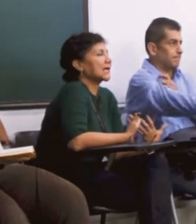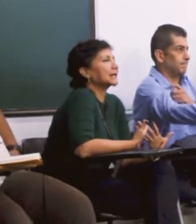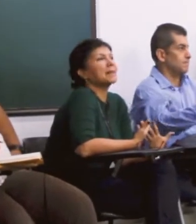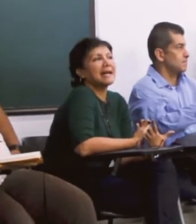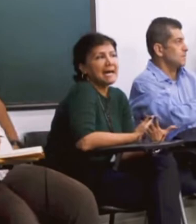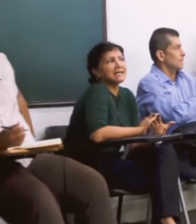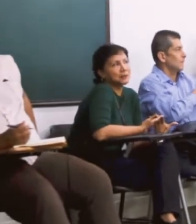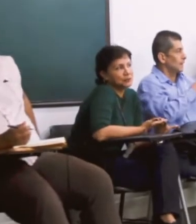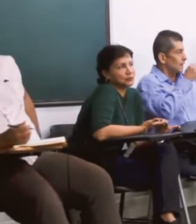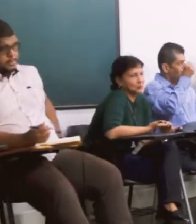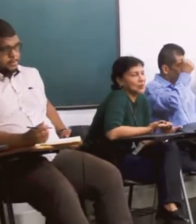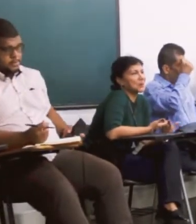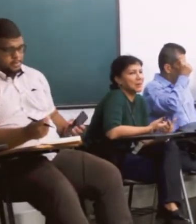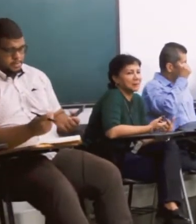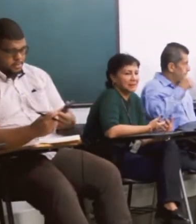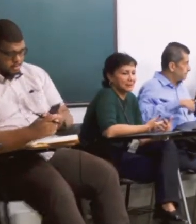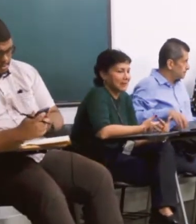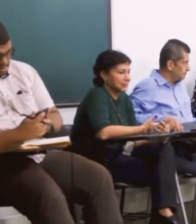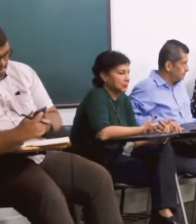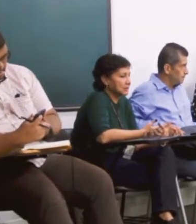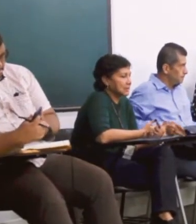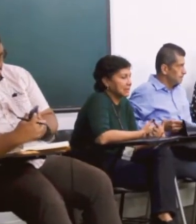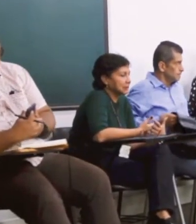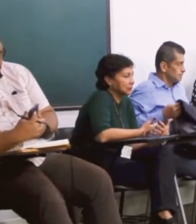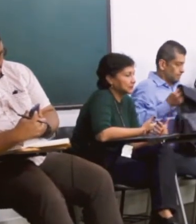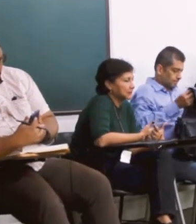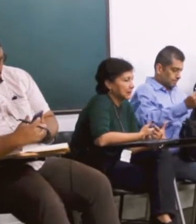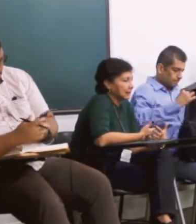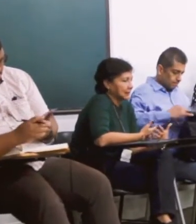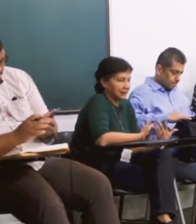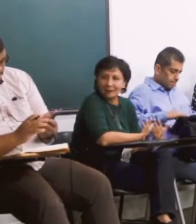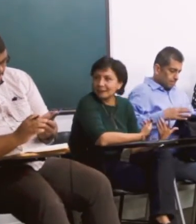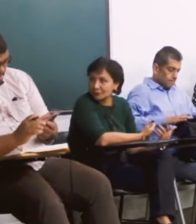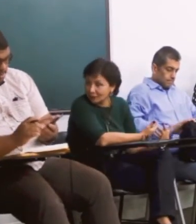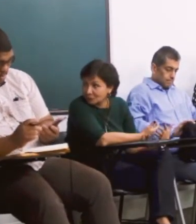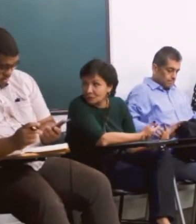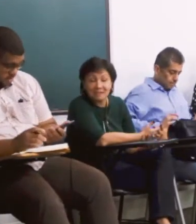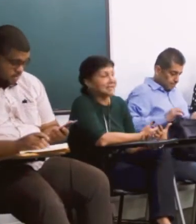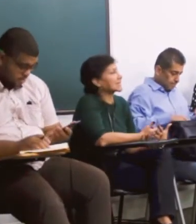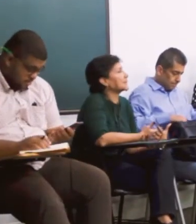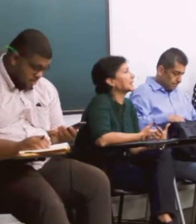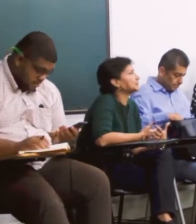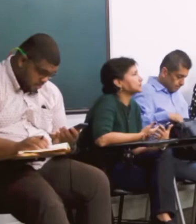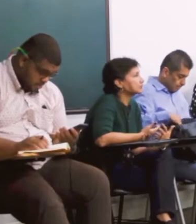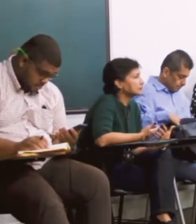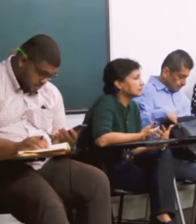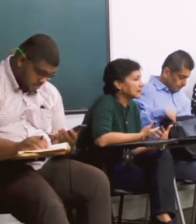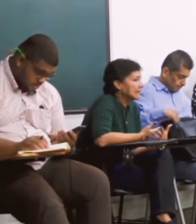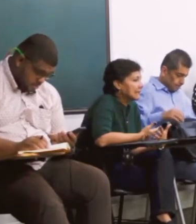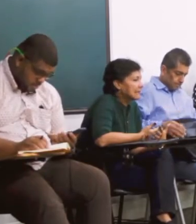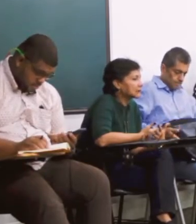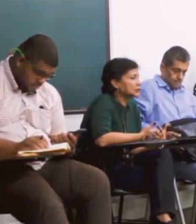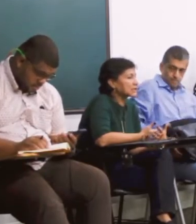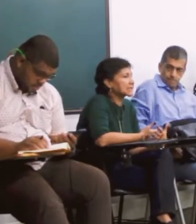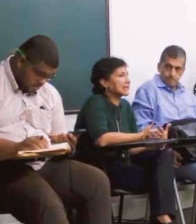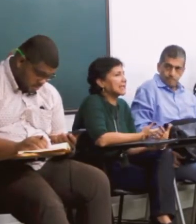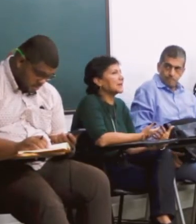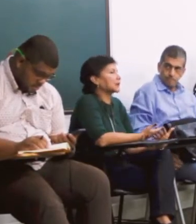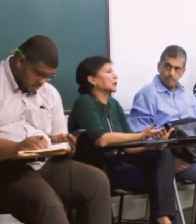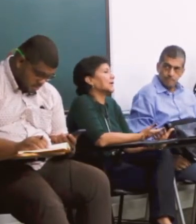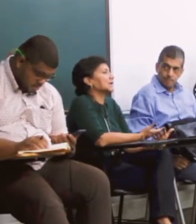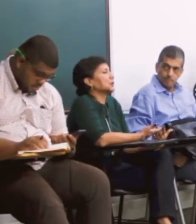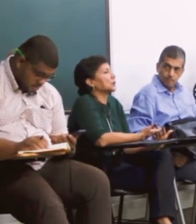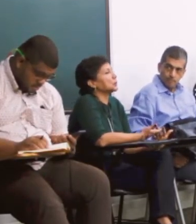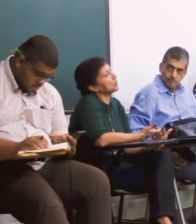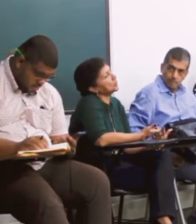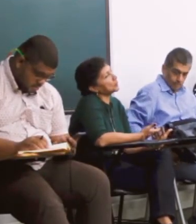colaborativos, hermanarnos, como vengo yo diciendo en una reunión que tuvimos esta semana. Entonces, en el